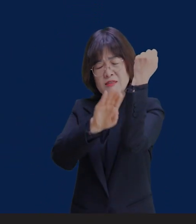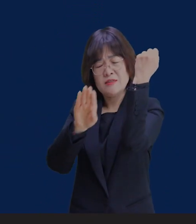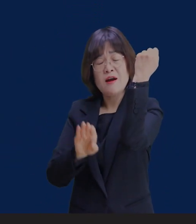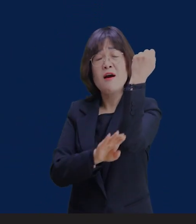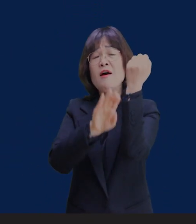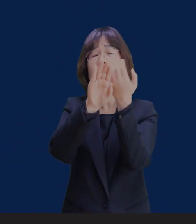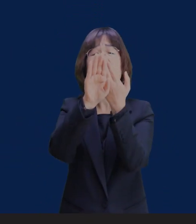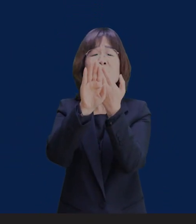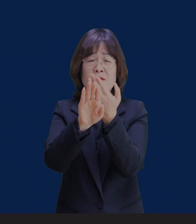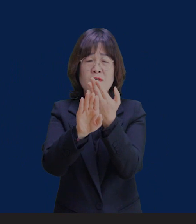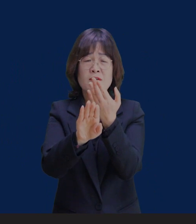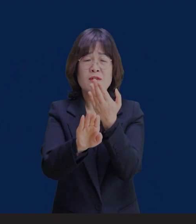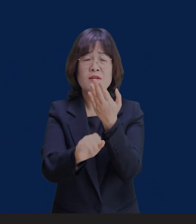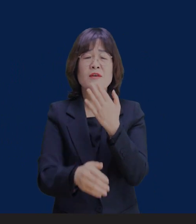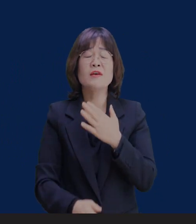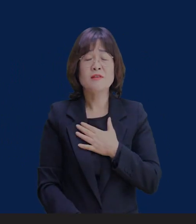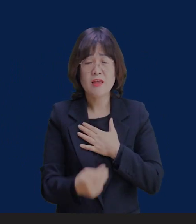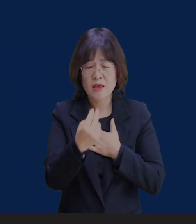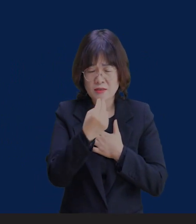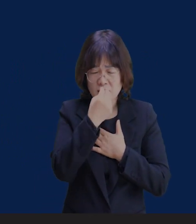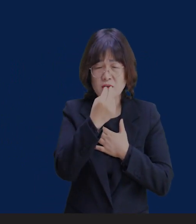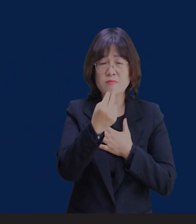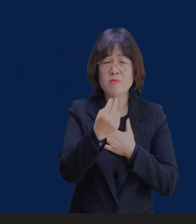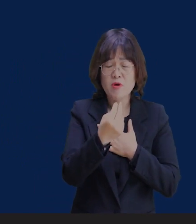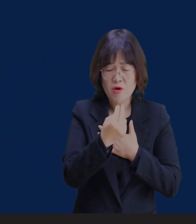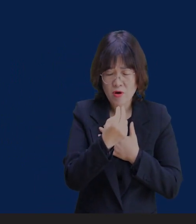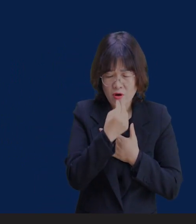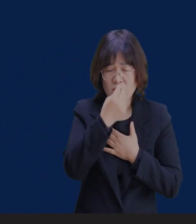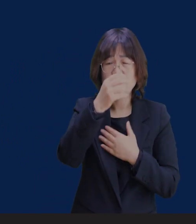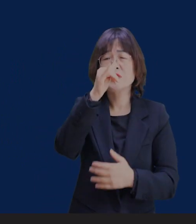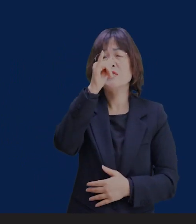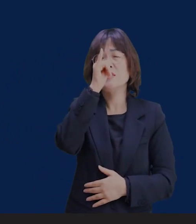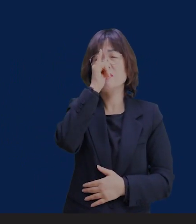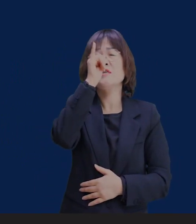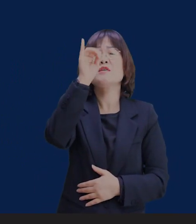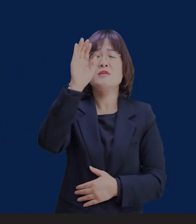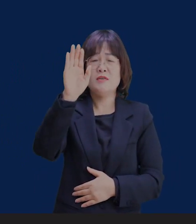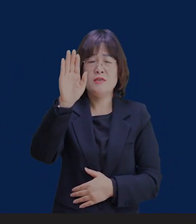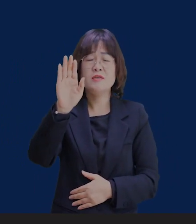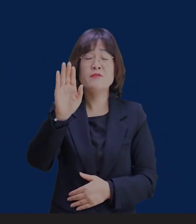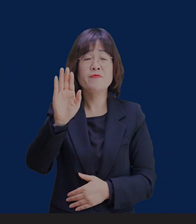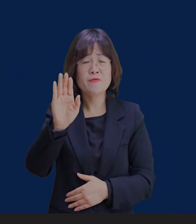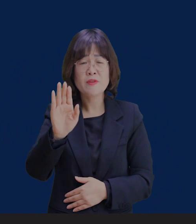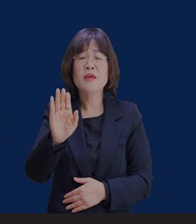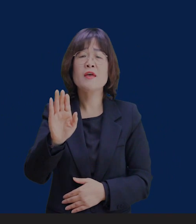십자가 그 그늘 아래 내 생명이